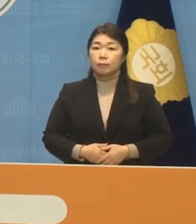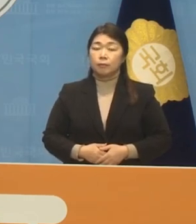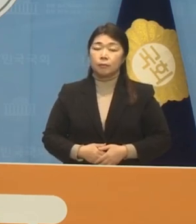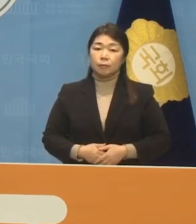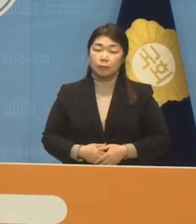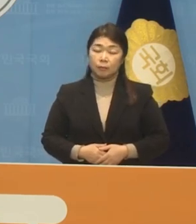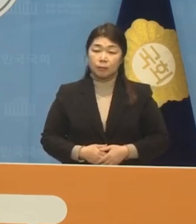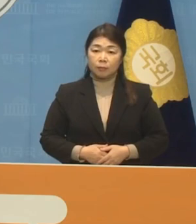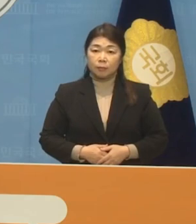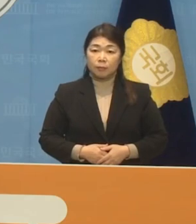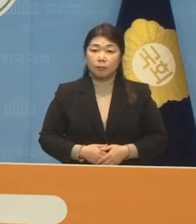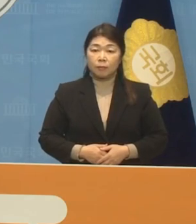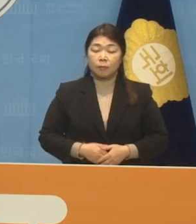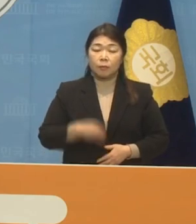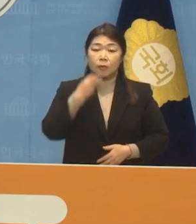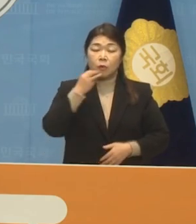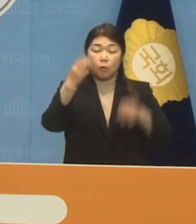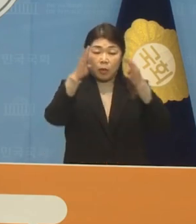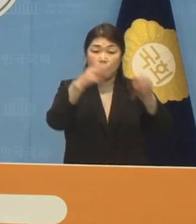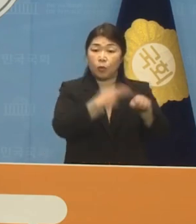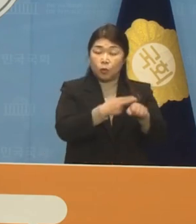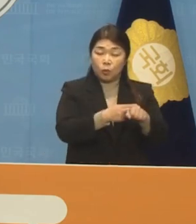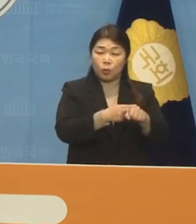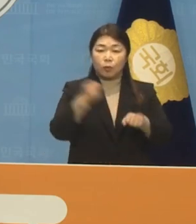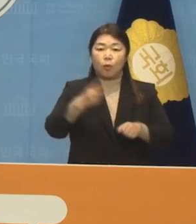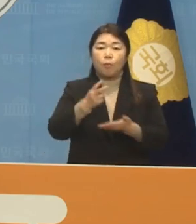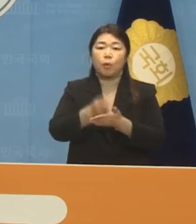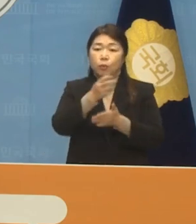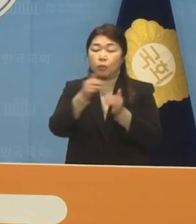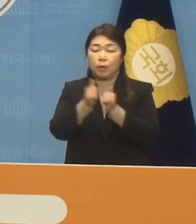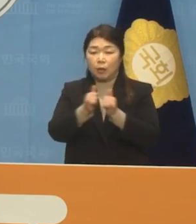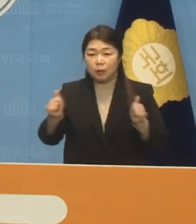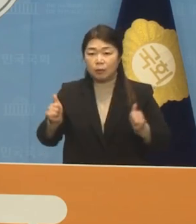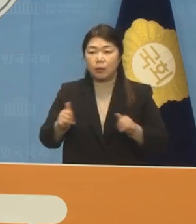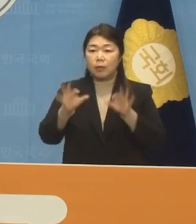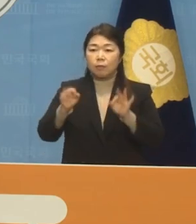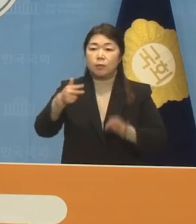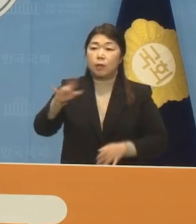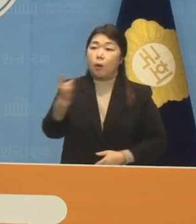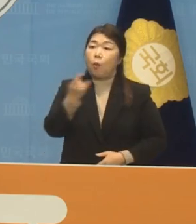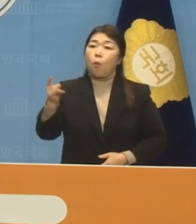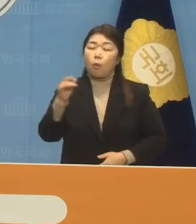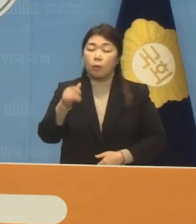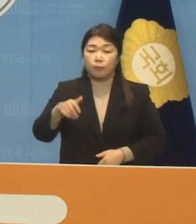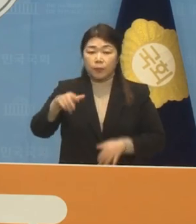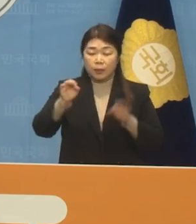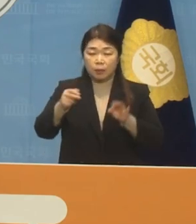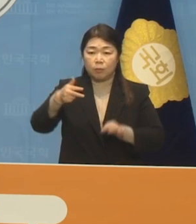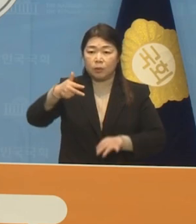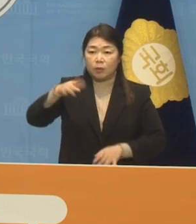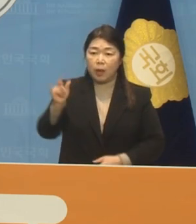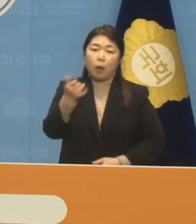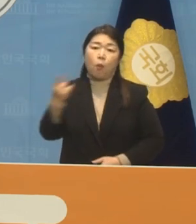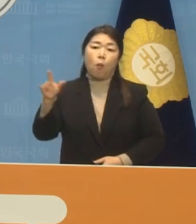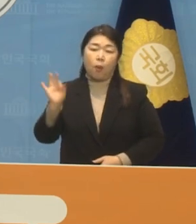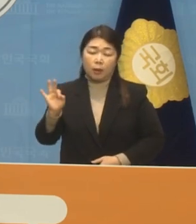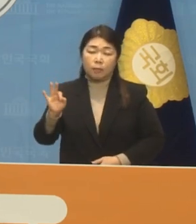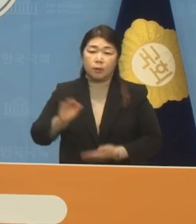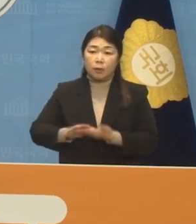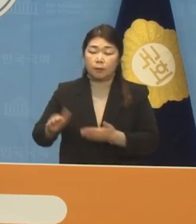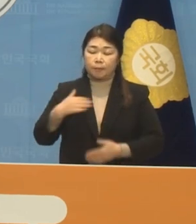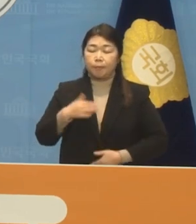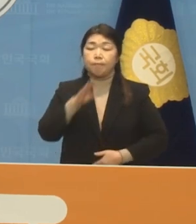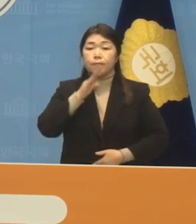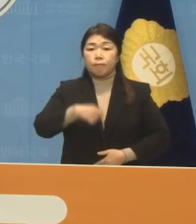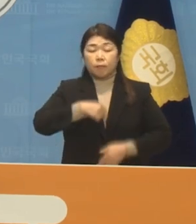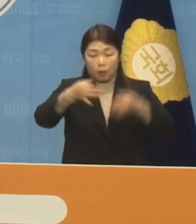예, 그 서울대 교수로 있고 변호사로 있는 김재왕입니다. 저는 사실은 시각장애인